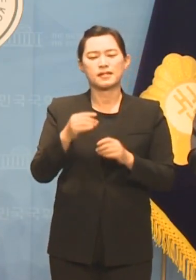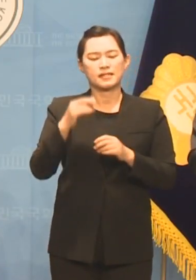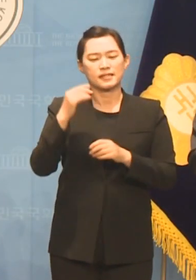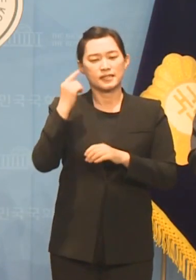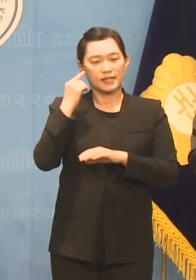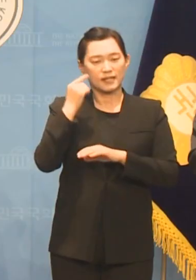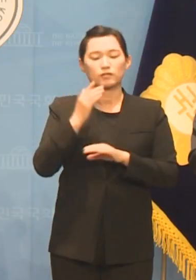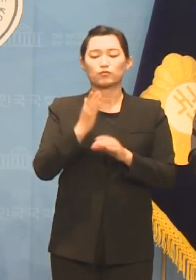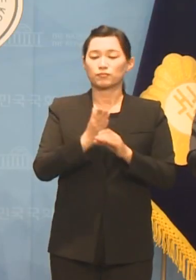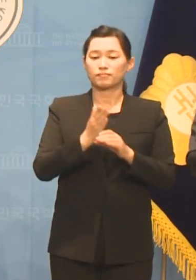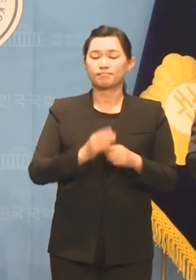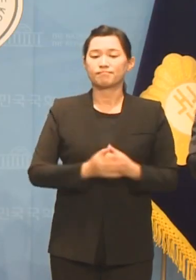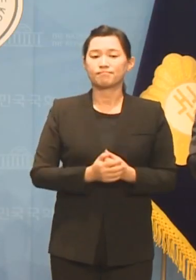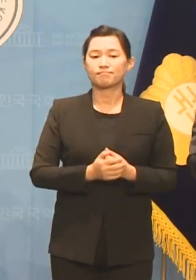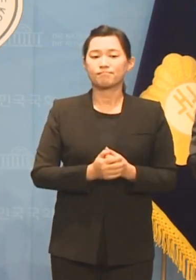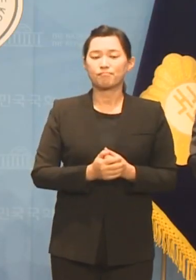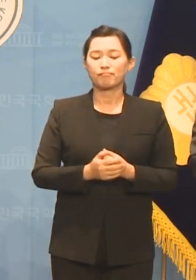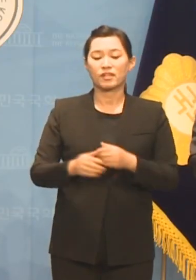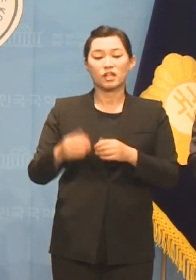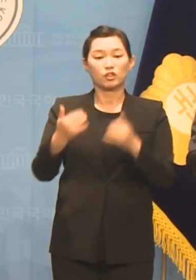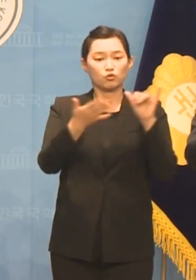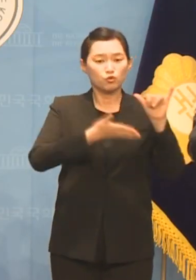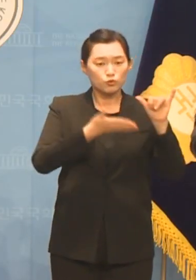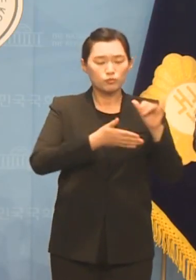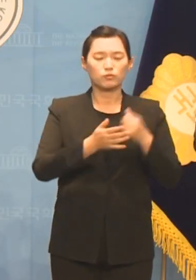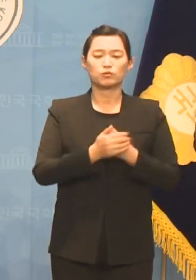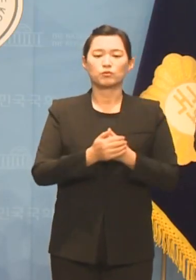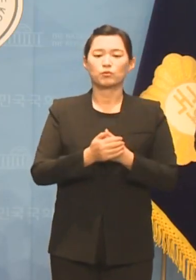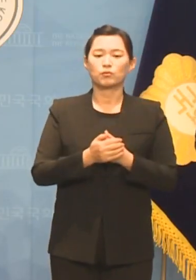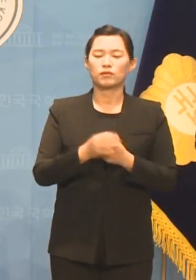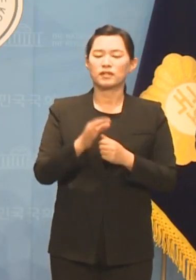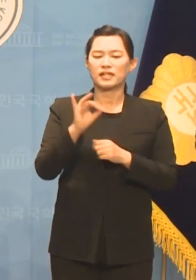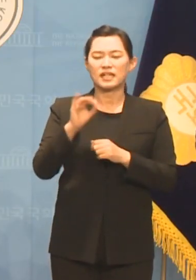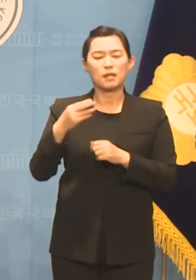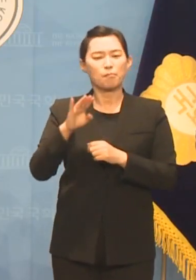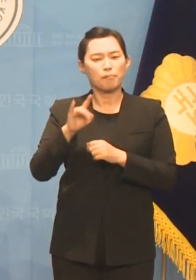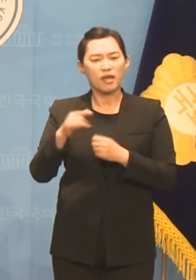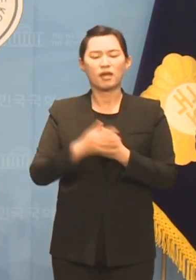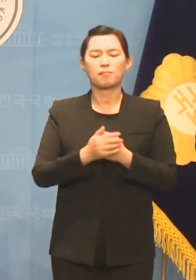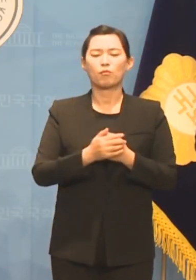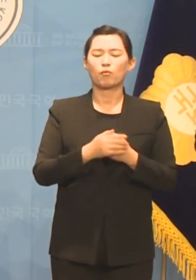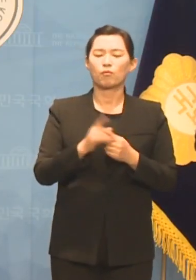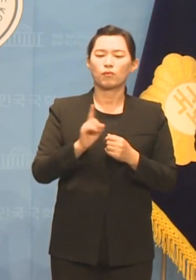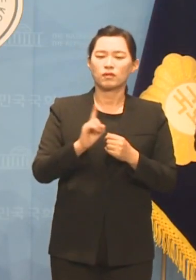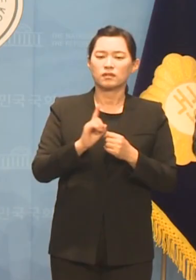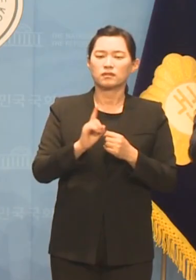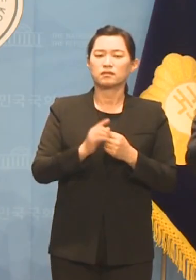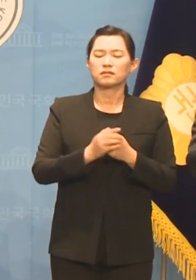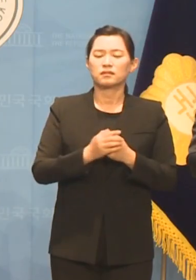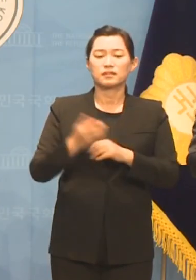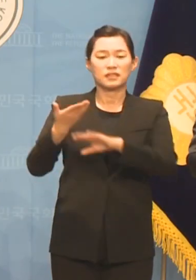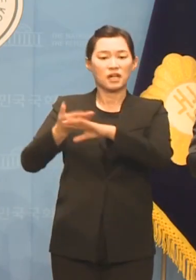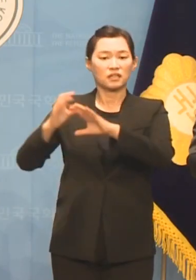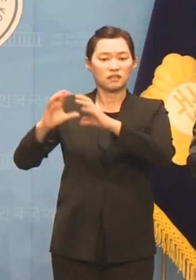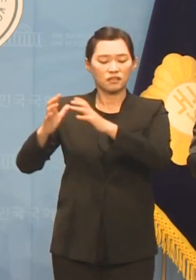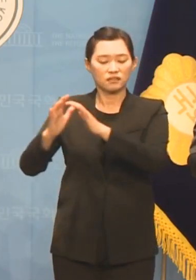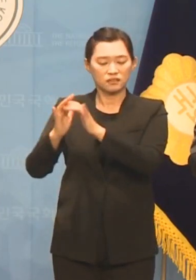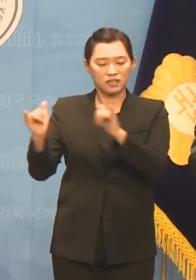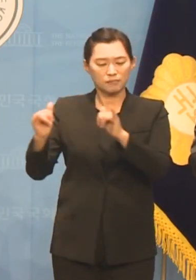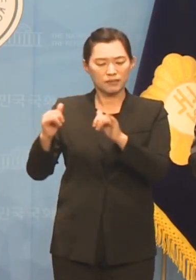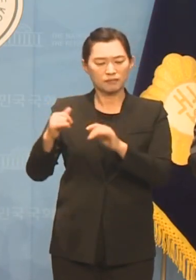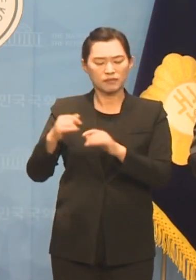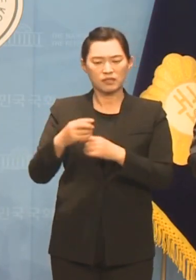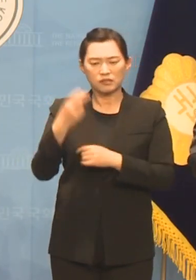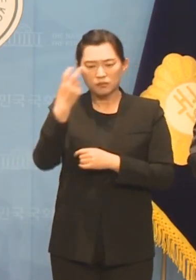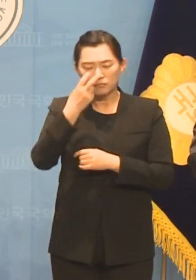있습니다. 극우 유튜브 및 DC 인사이드, 일베 등 극우 커뮤니티는 해외 인사의 검증되지